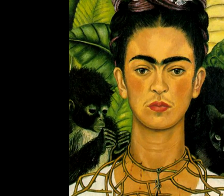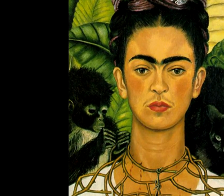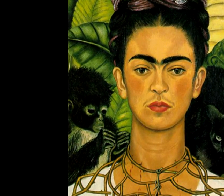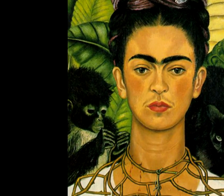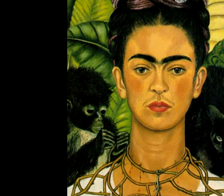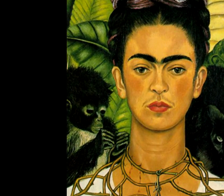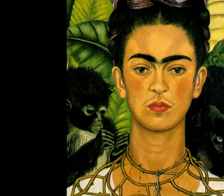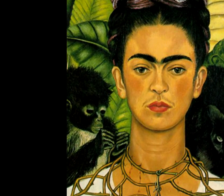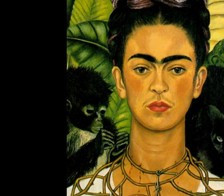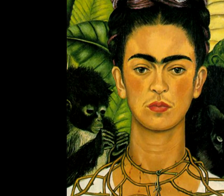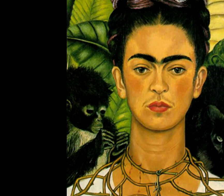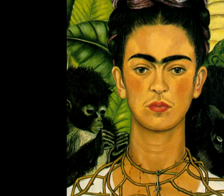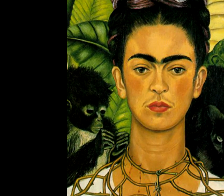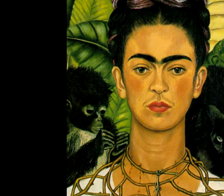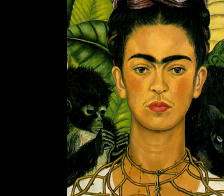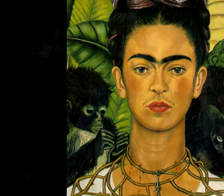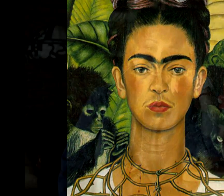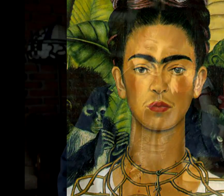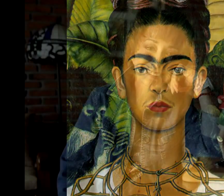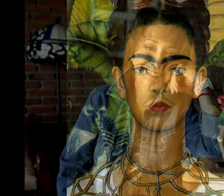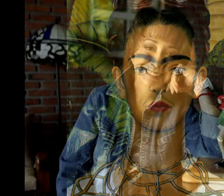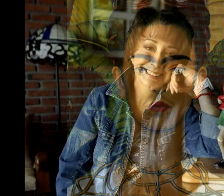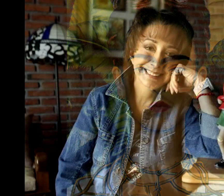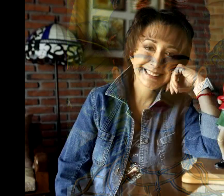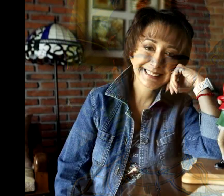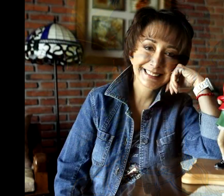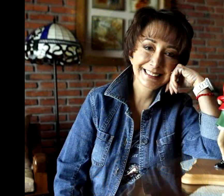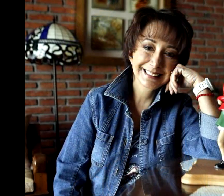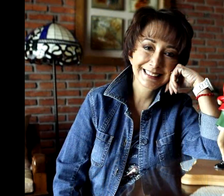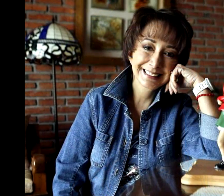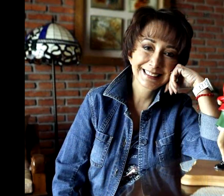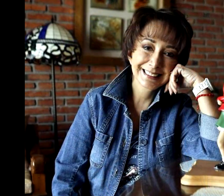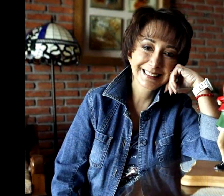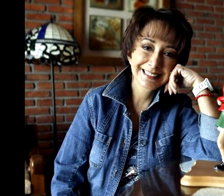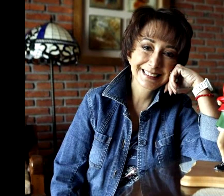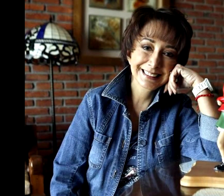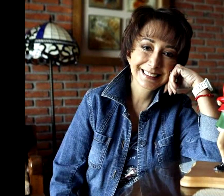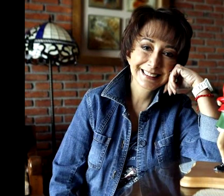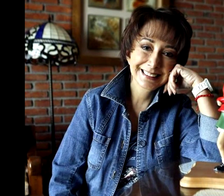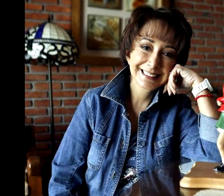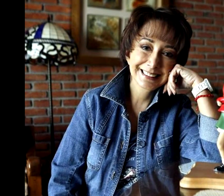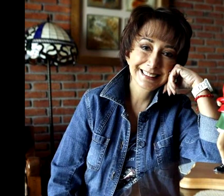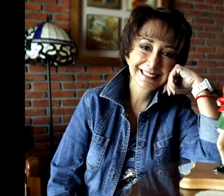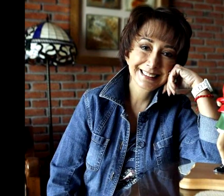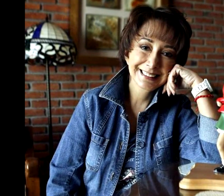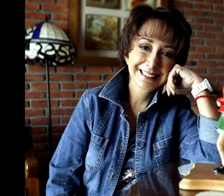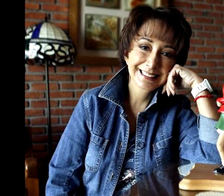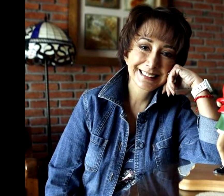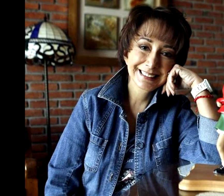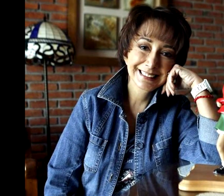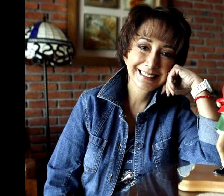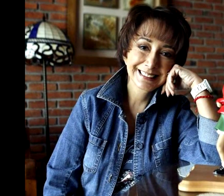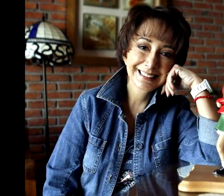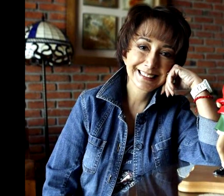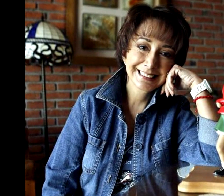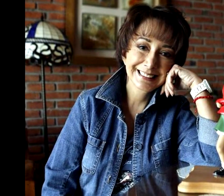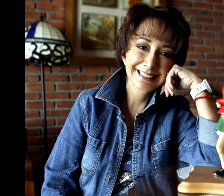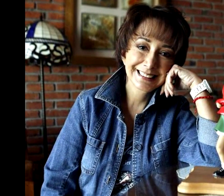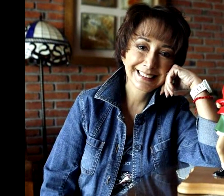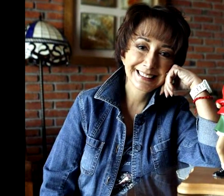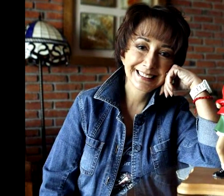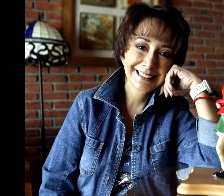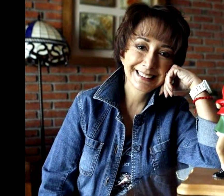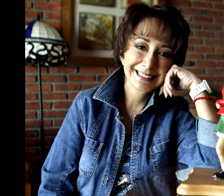en la evolución de la fibromialgia. María Antonieta de las Nieves, conocida como la Chilindrina por todos